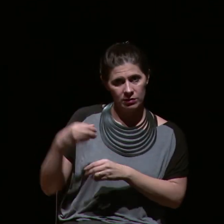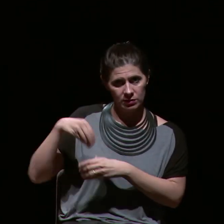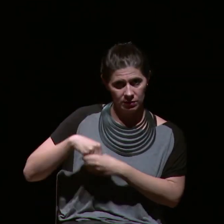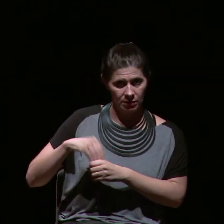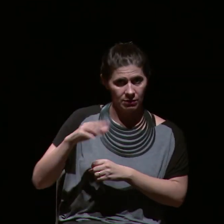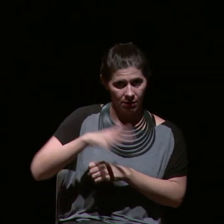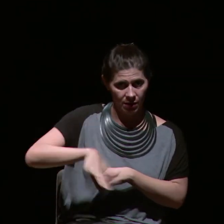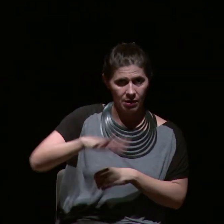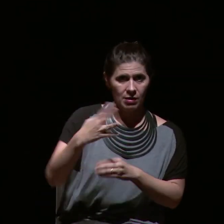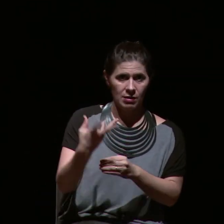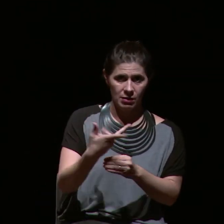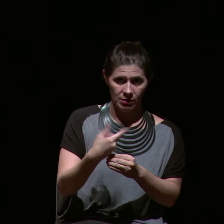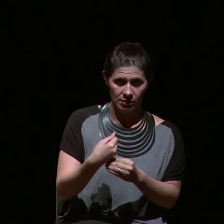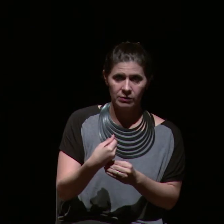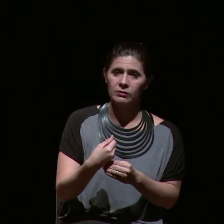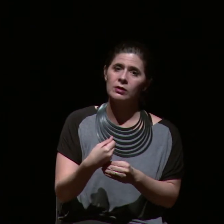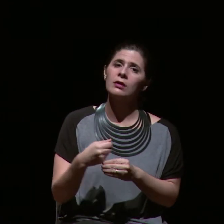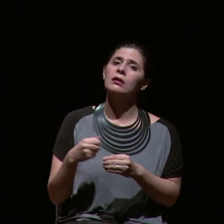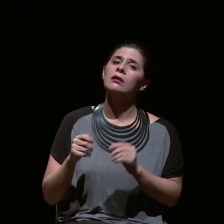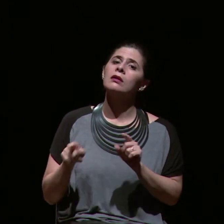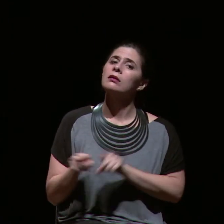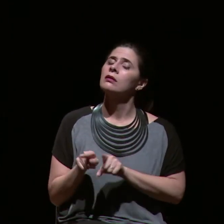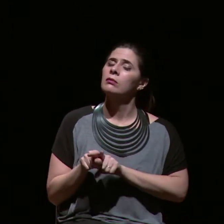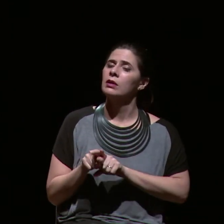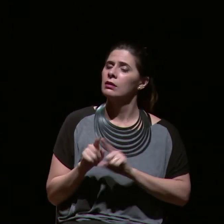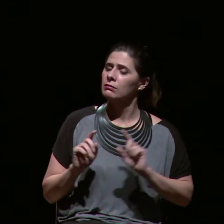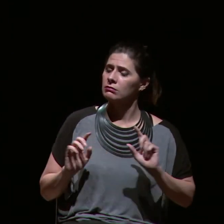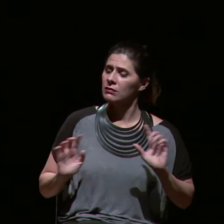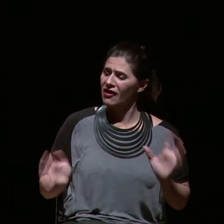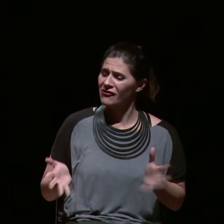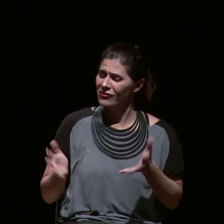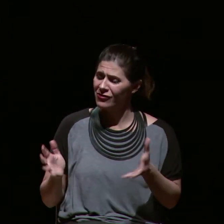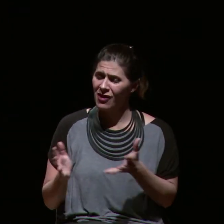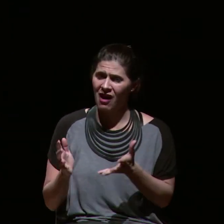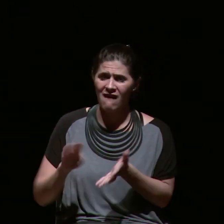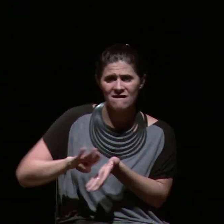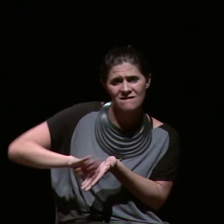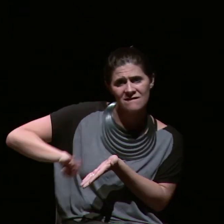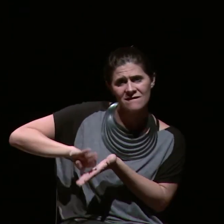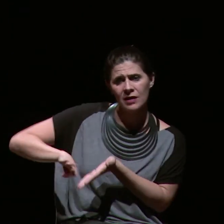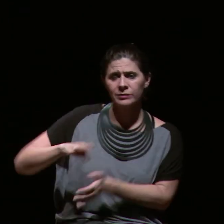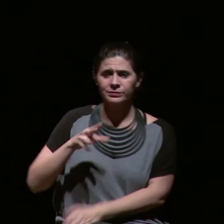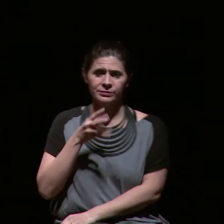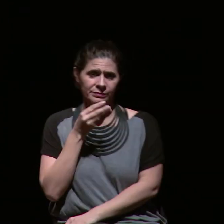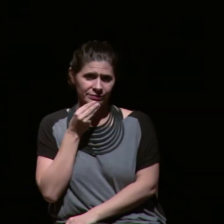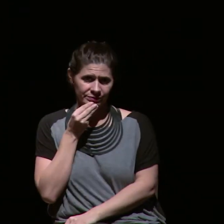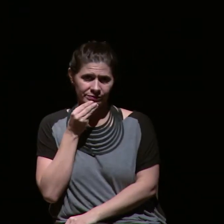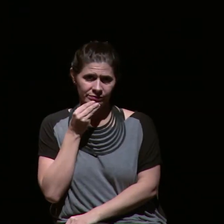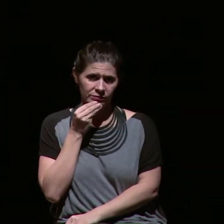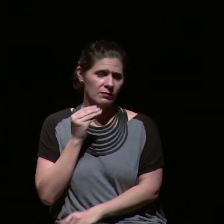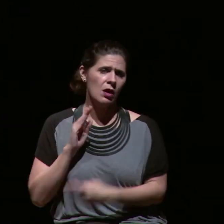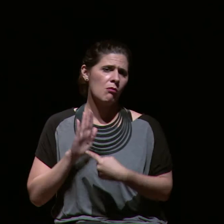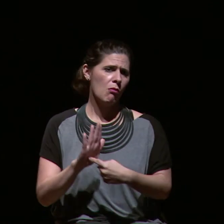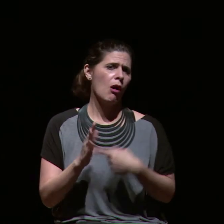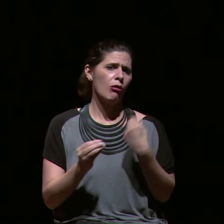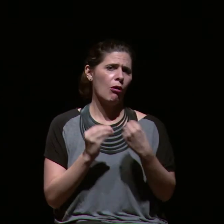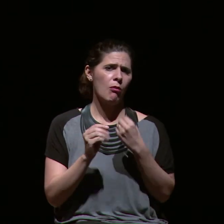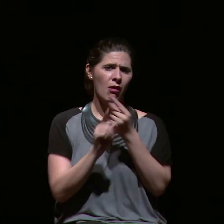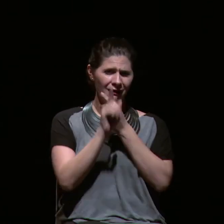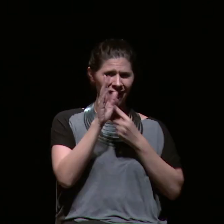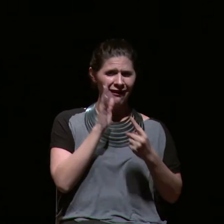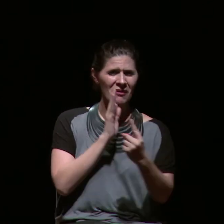sempre, fomentado a sua indesejável reclusão. Neste livro, Araújo não trata do protagonismo negro em si mesmo e